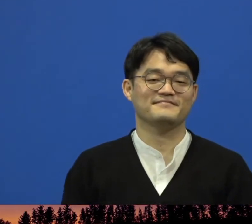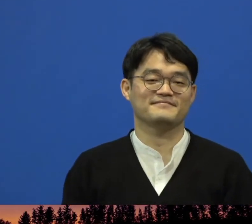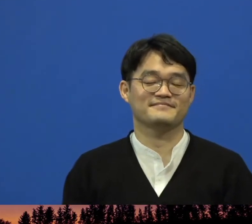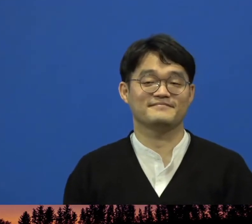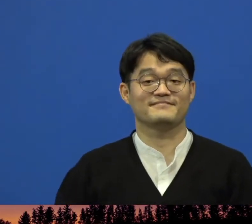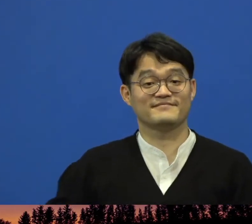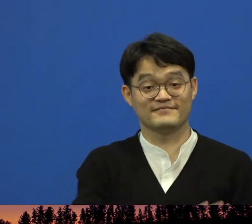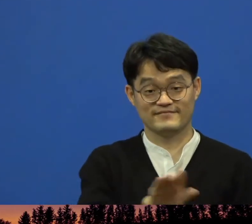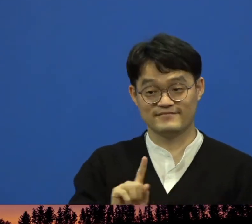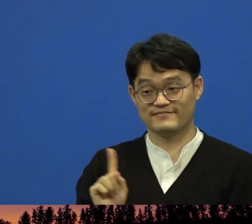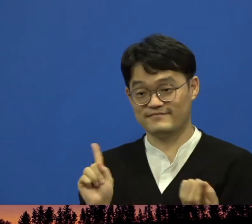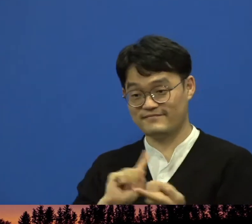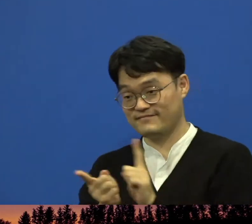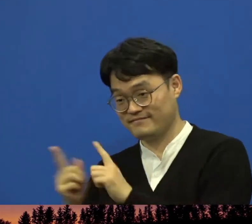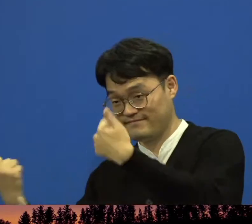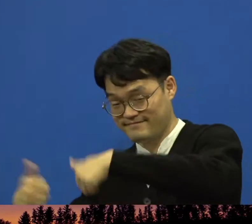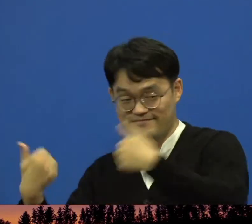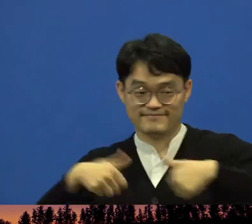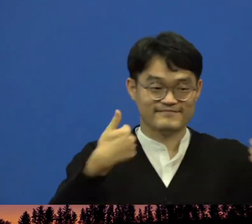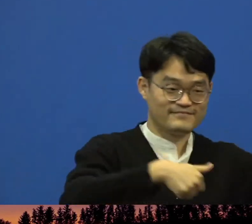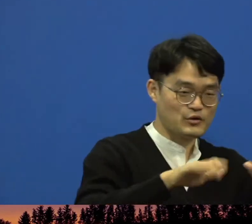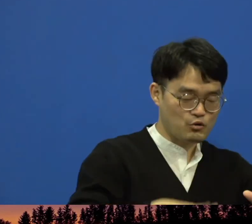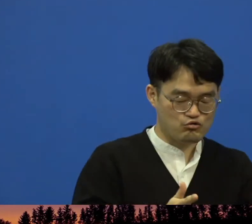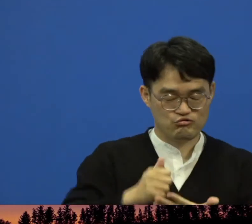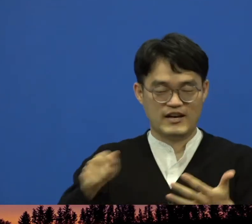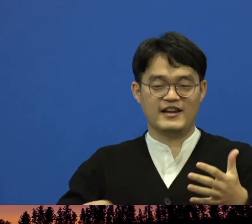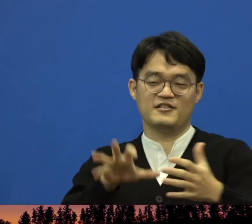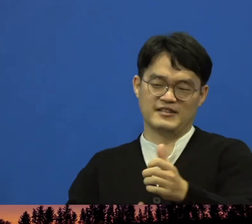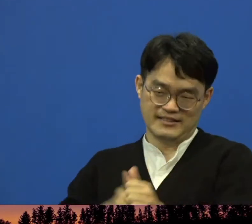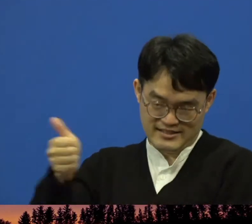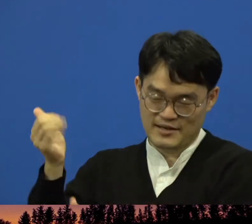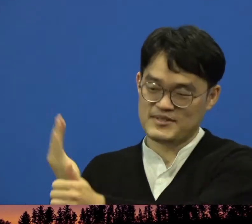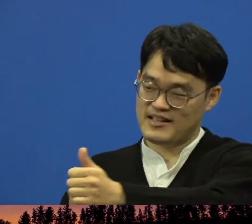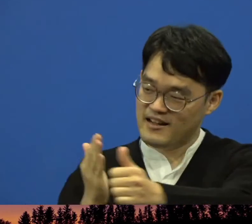우리 함께가 인사합시다. 오늘도 주안에 승리합시다.